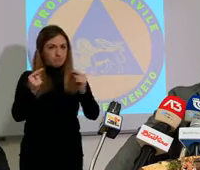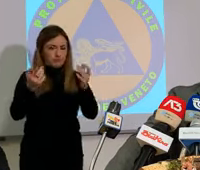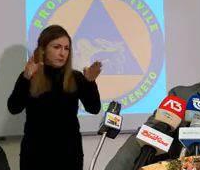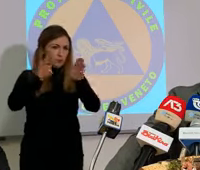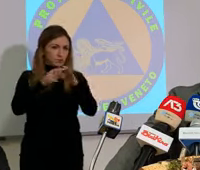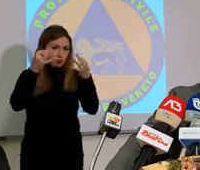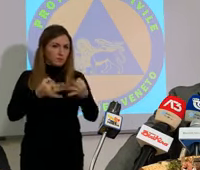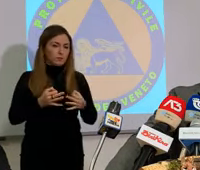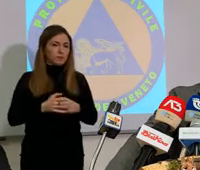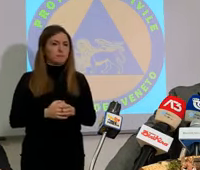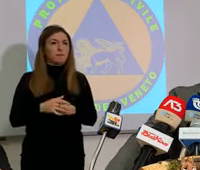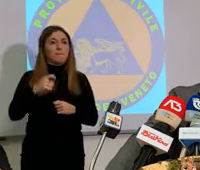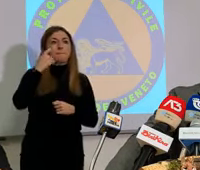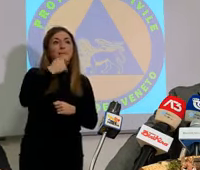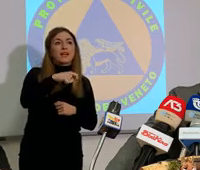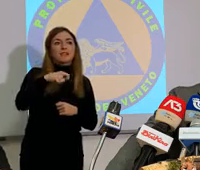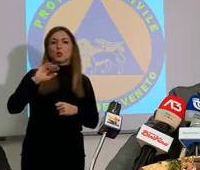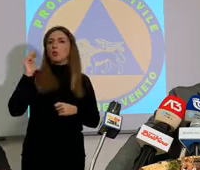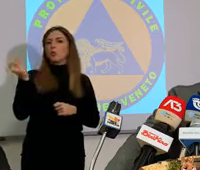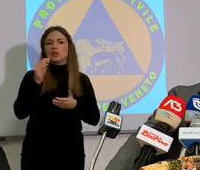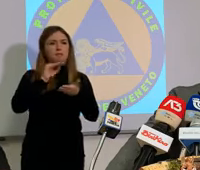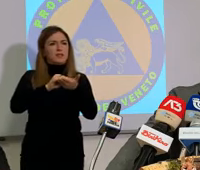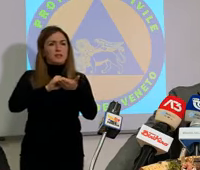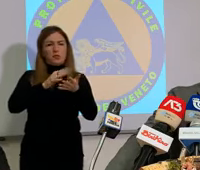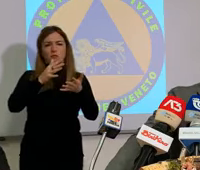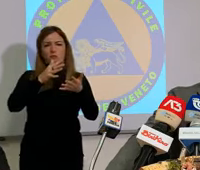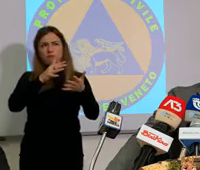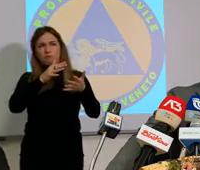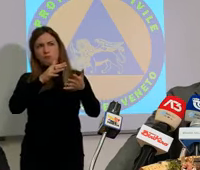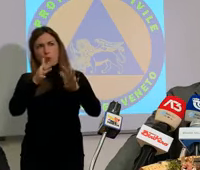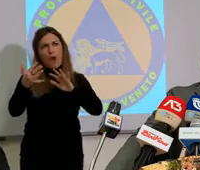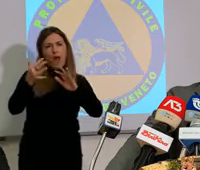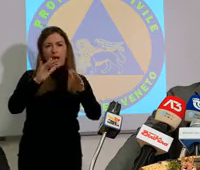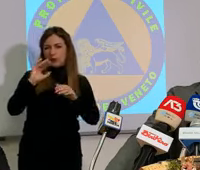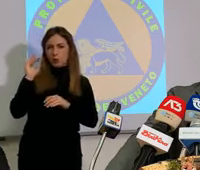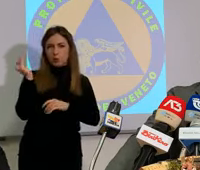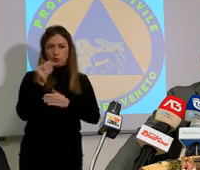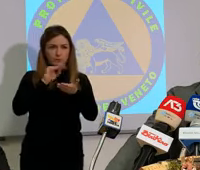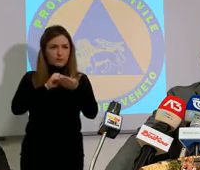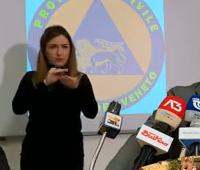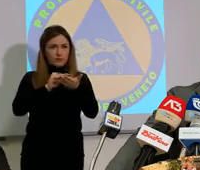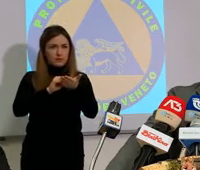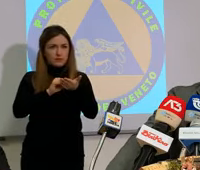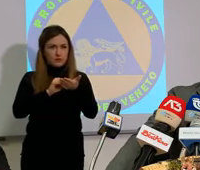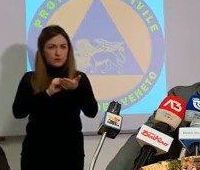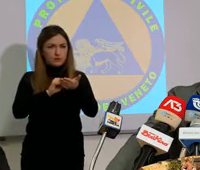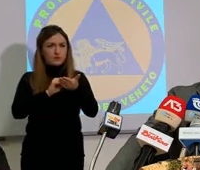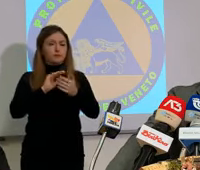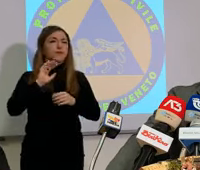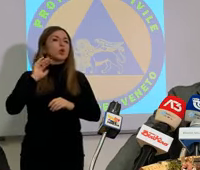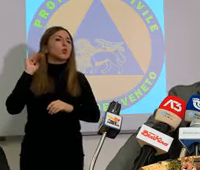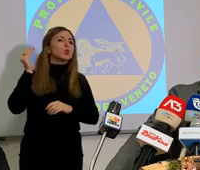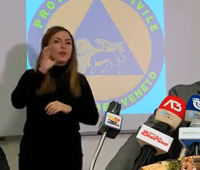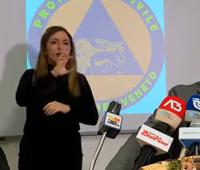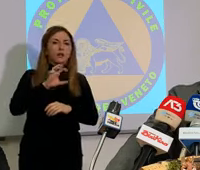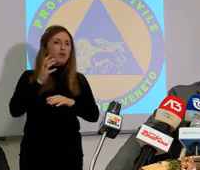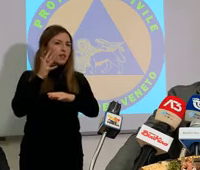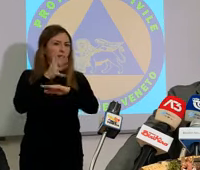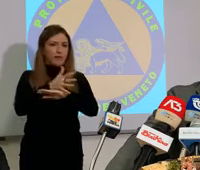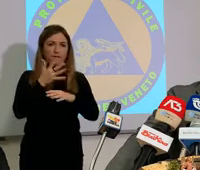i presidenti c'erano tutti più o metti o meno tutti non tutti e comunque tutte le ragioni sono intervenute